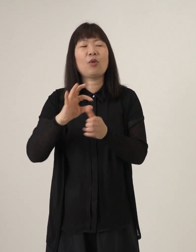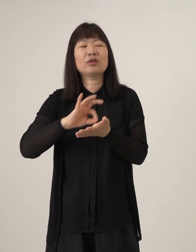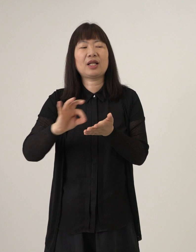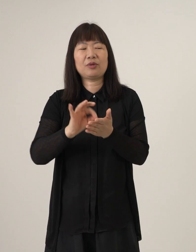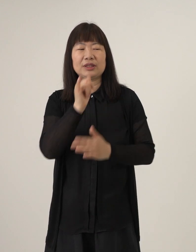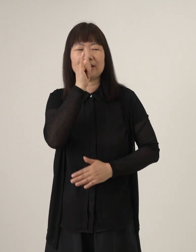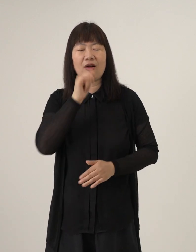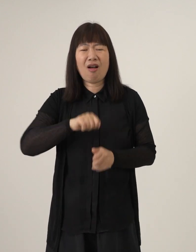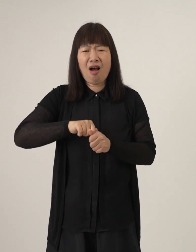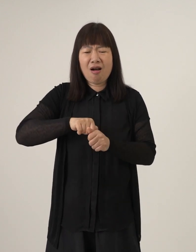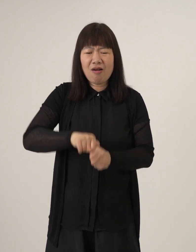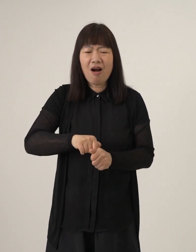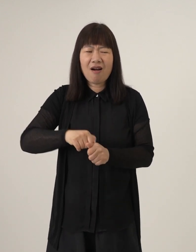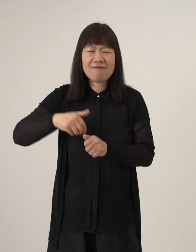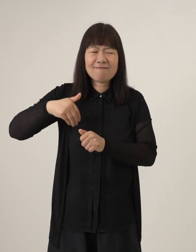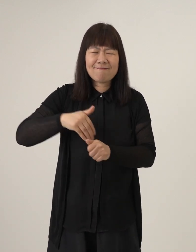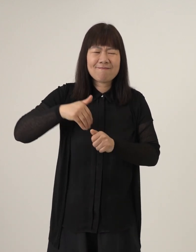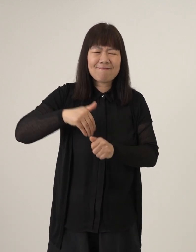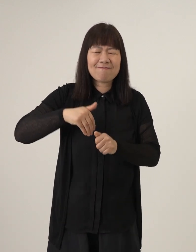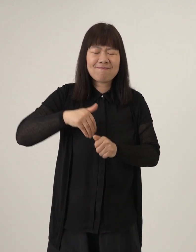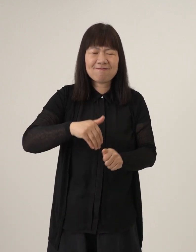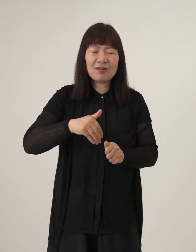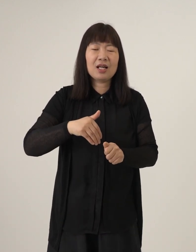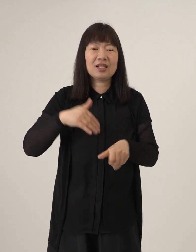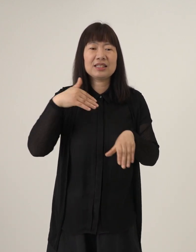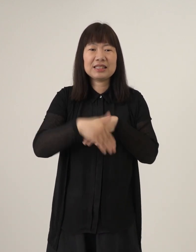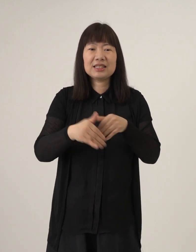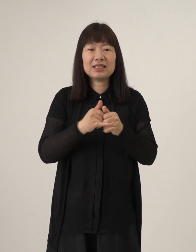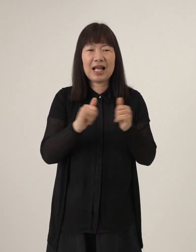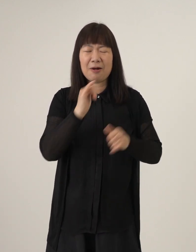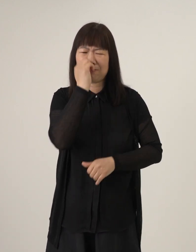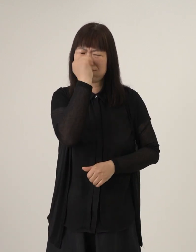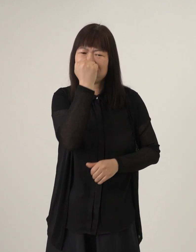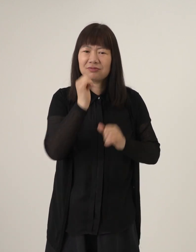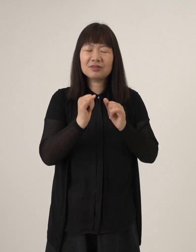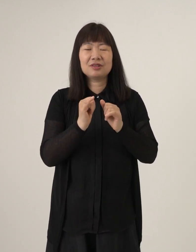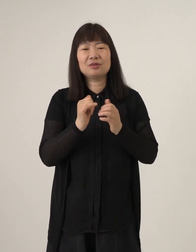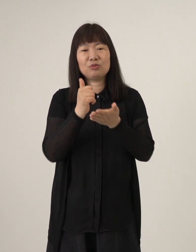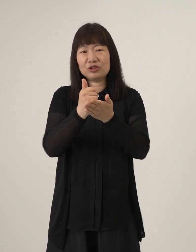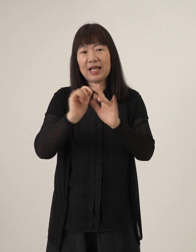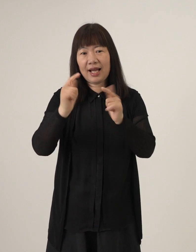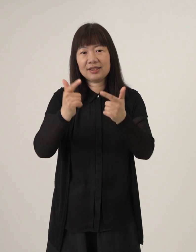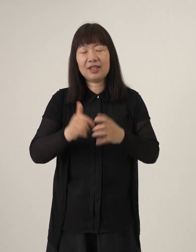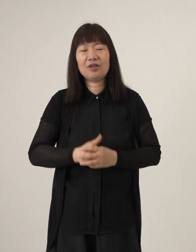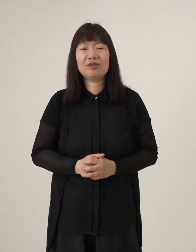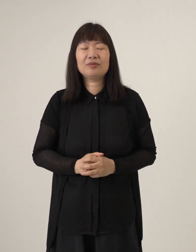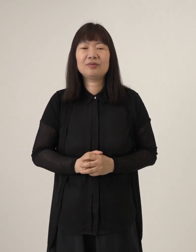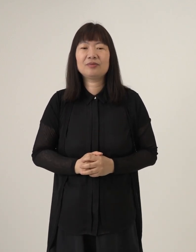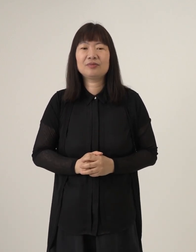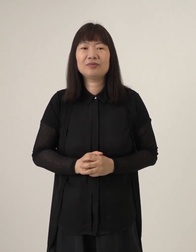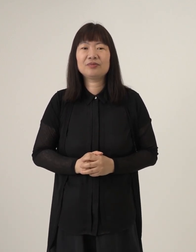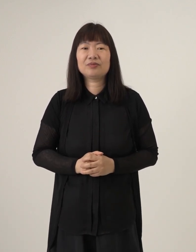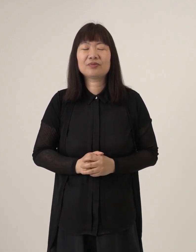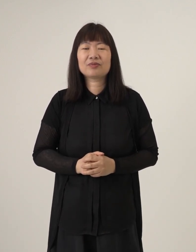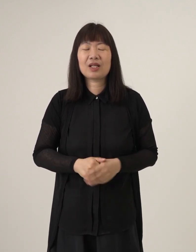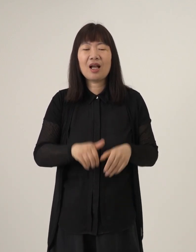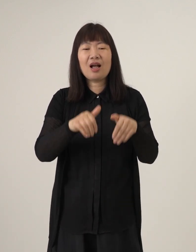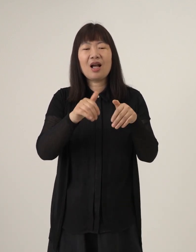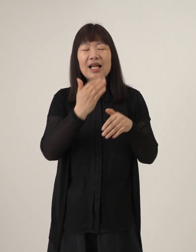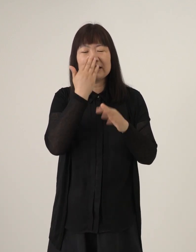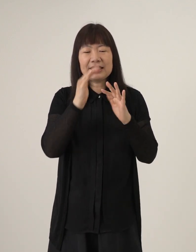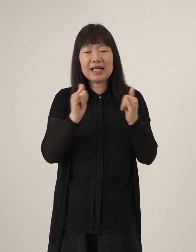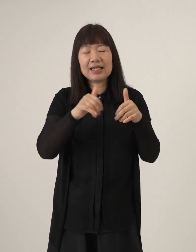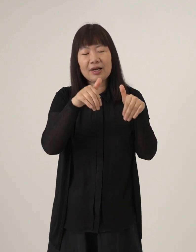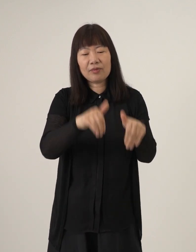억지로 등을 밀어가지고 밀어붙이는 분이 아니에요. 누구도 감동을 하셨어요? 노예들의